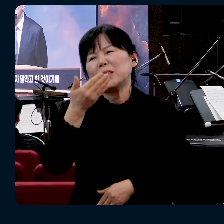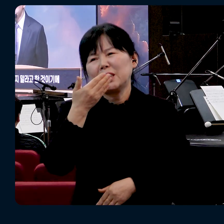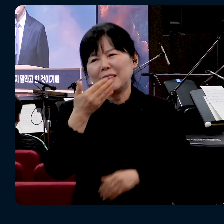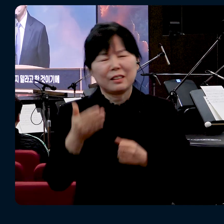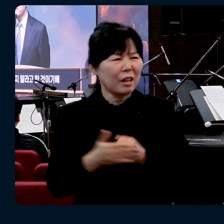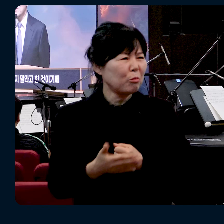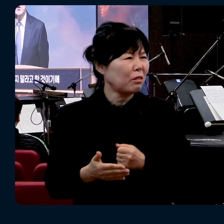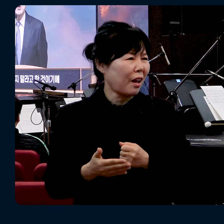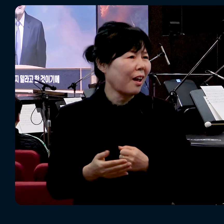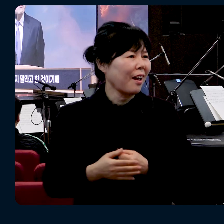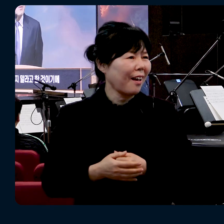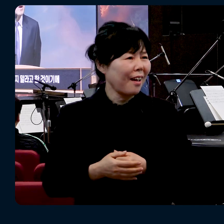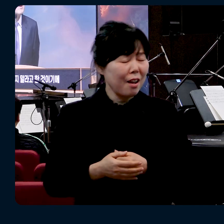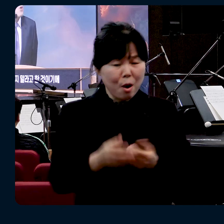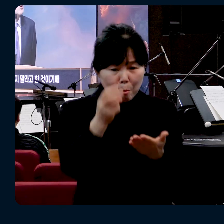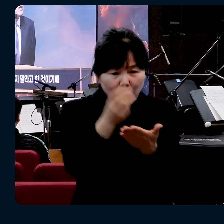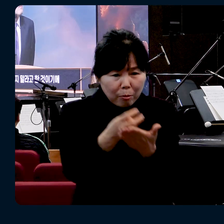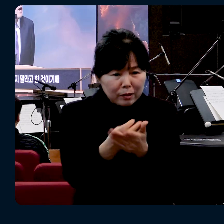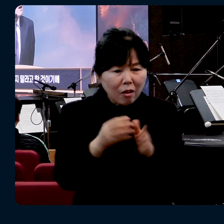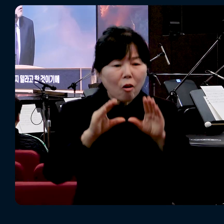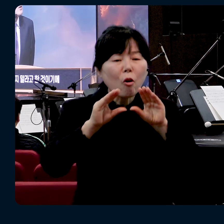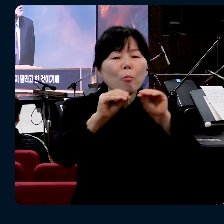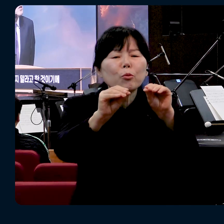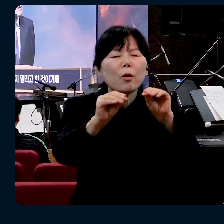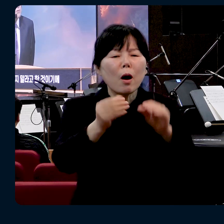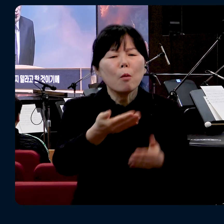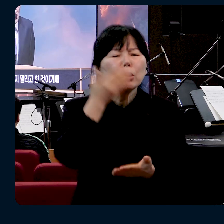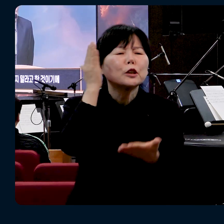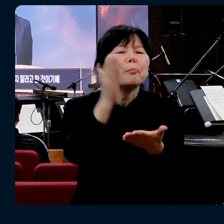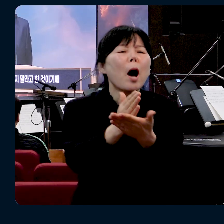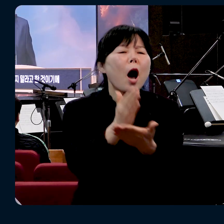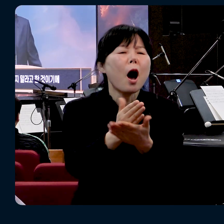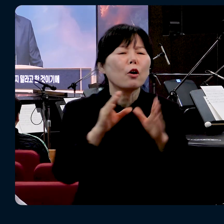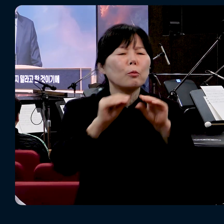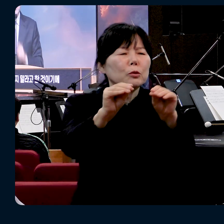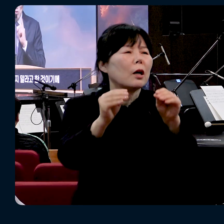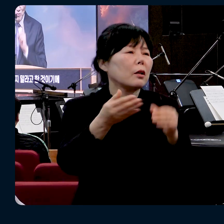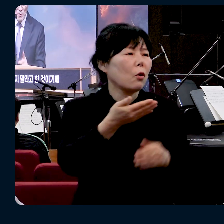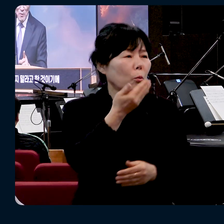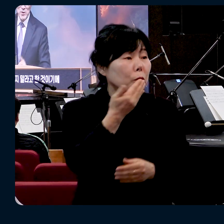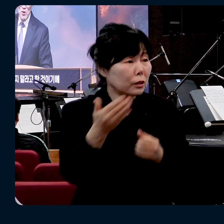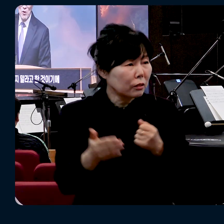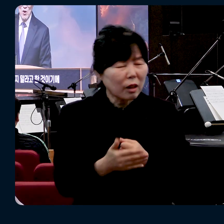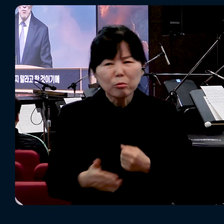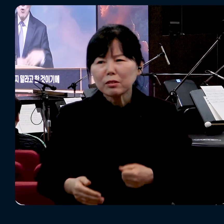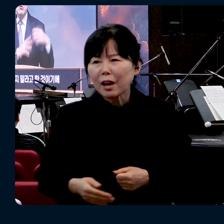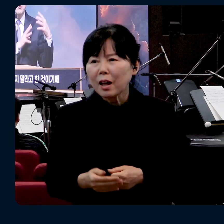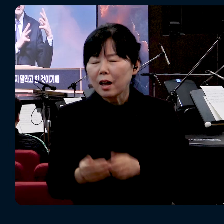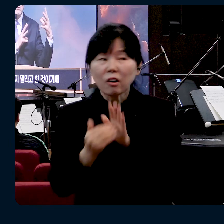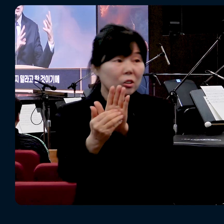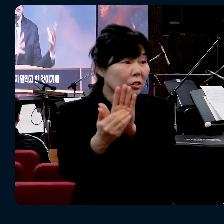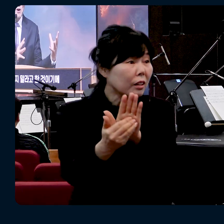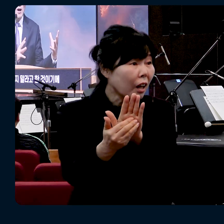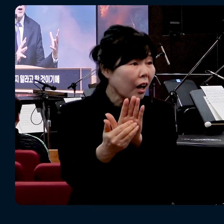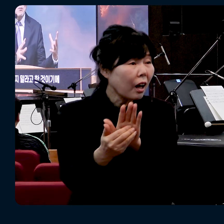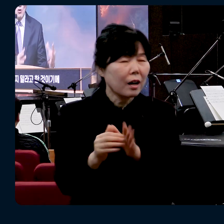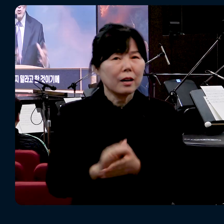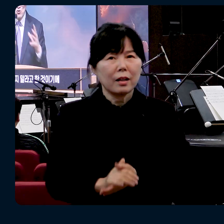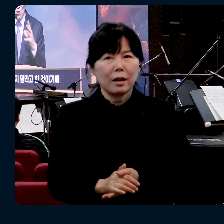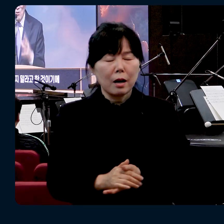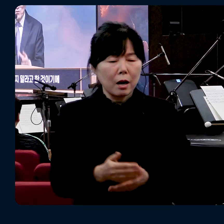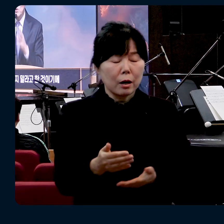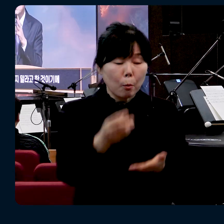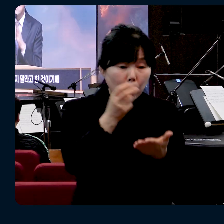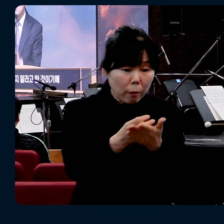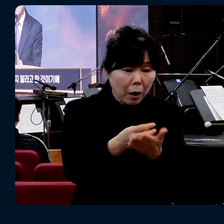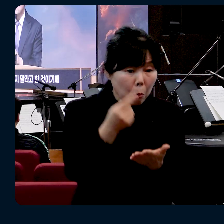것이기에 그렇다. 그것이 율법에 먹지 말라고 한 것이기에 그렇다. 율법에 보면요, 먹을 수 있는 음식과